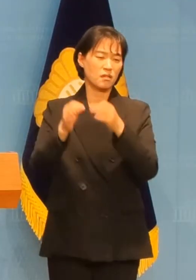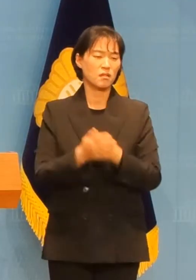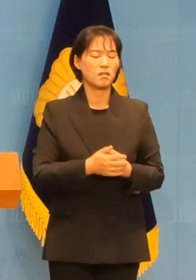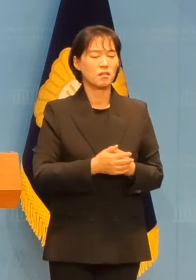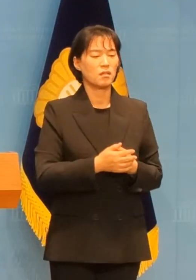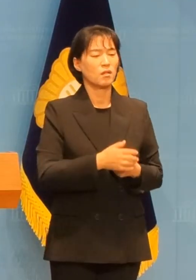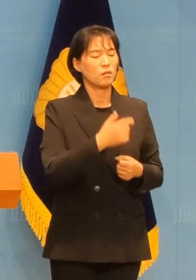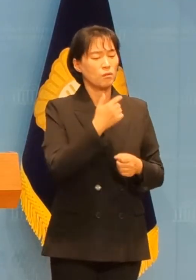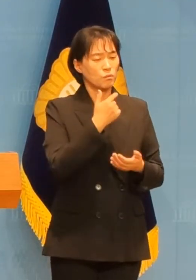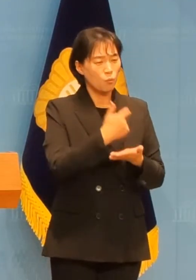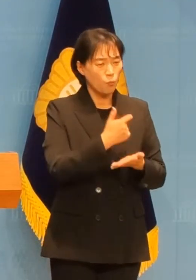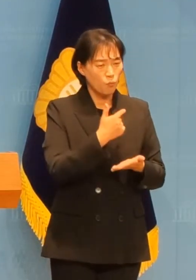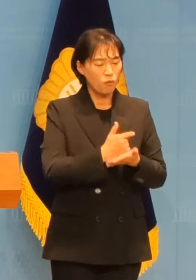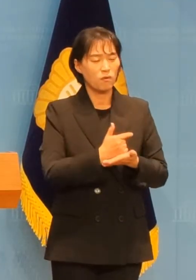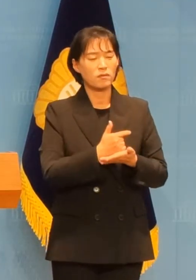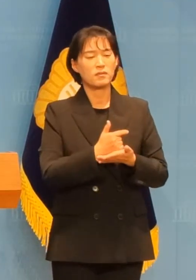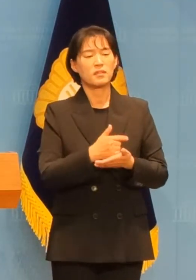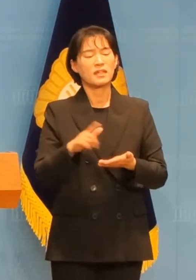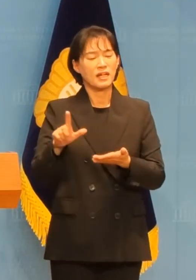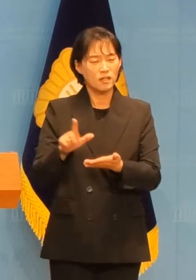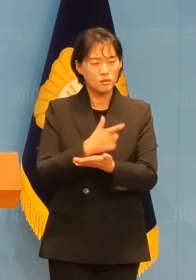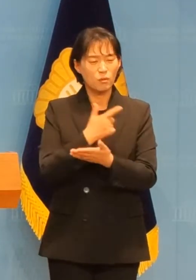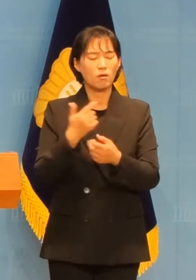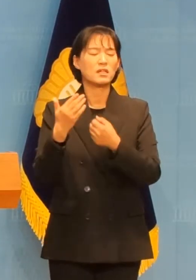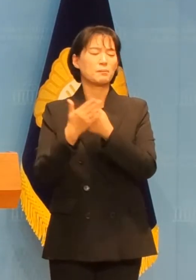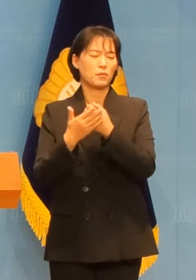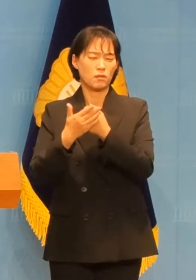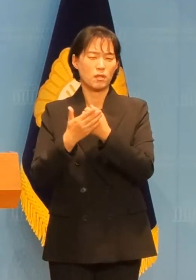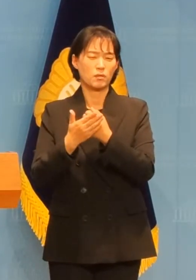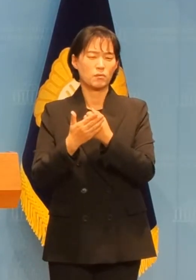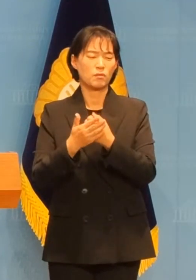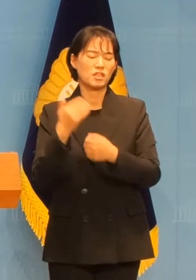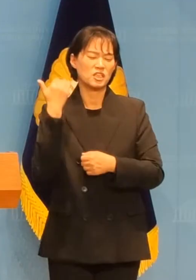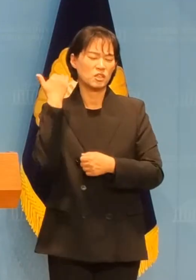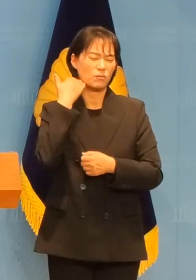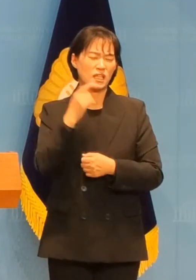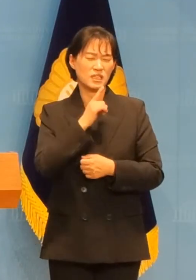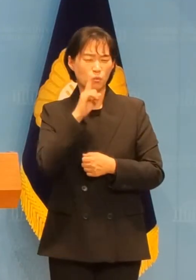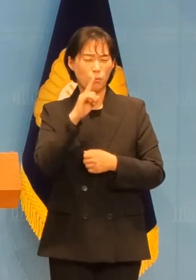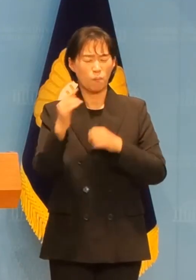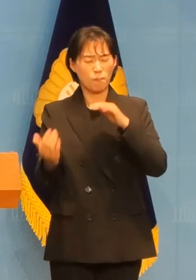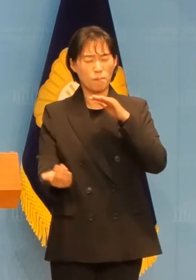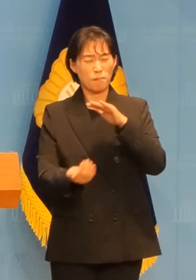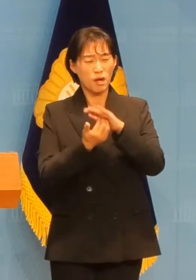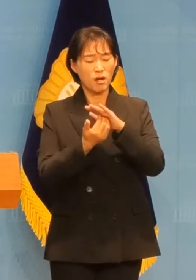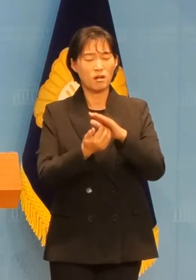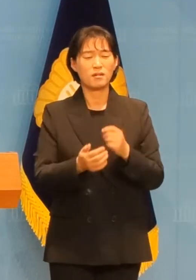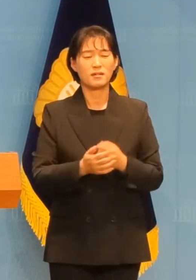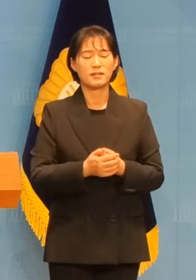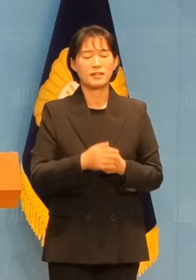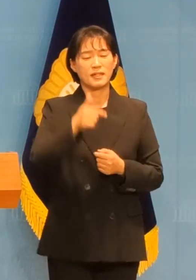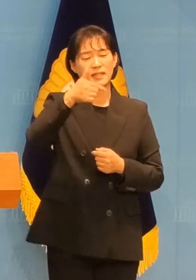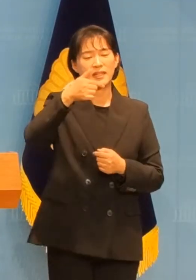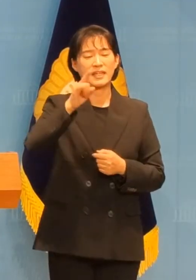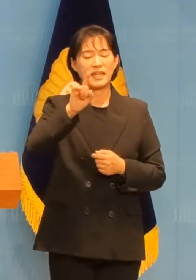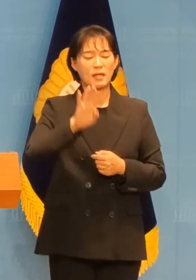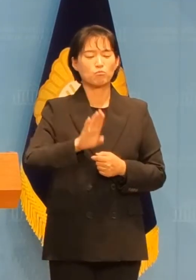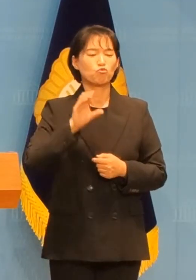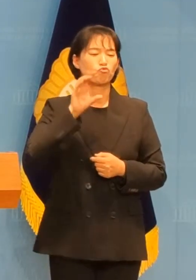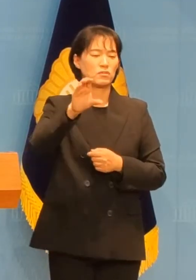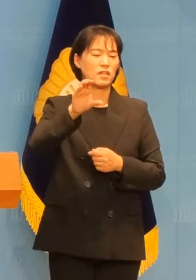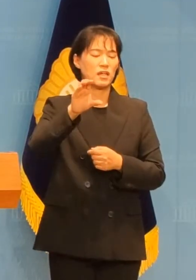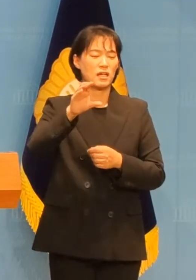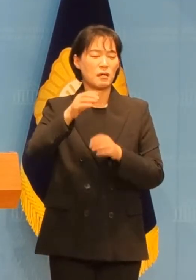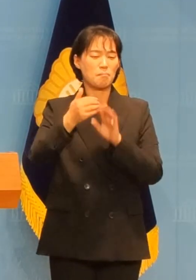노원, 강서, 강동, 은평 등에서 전세 신고가가 쏟아지고 있습니다. 갭 투자를 막겠다며 규제만